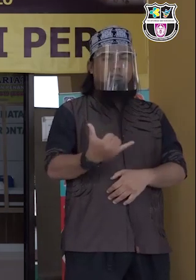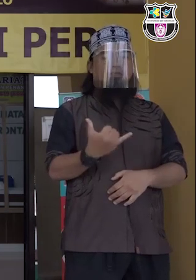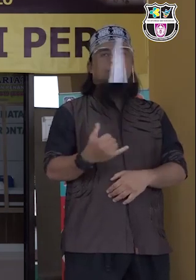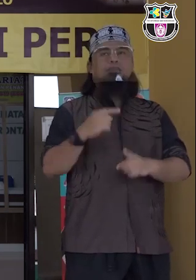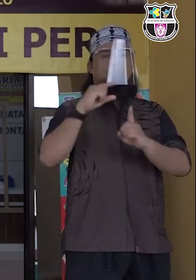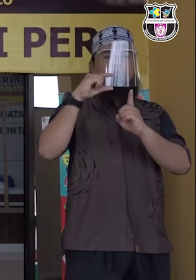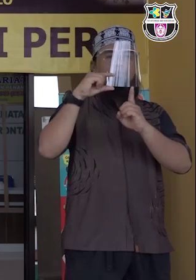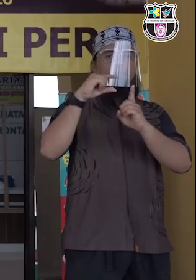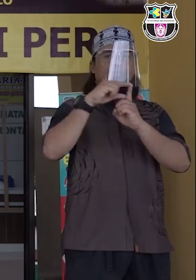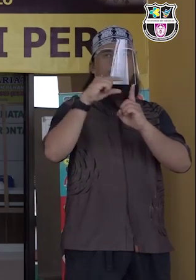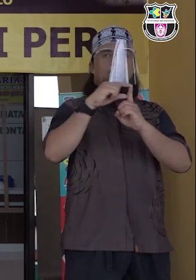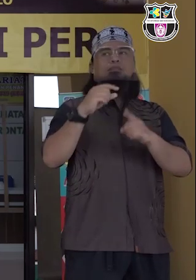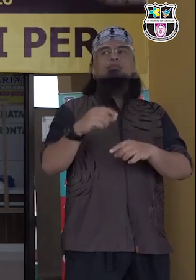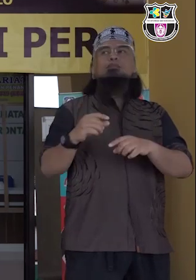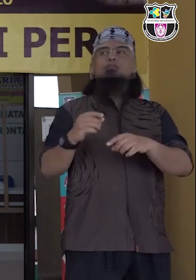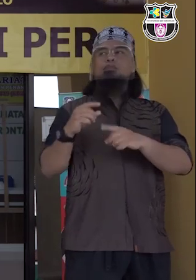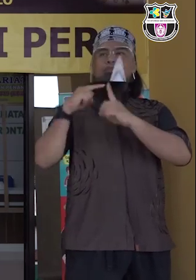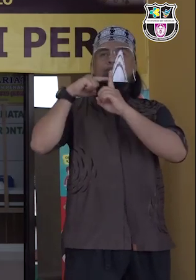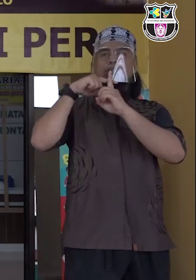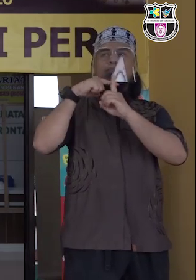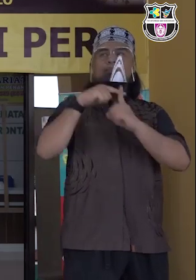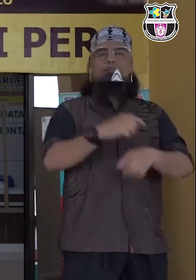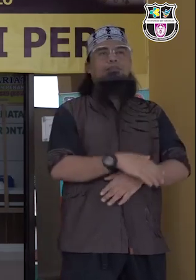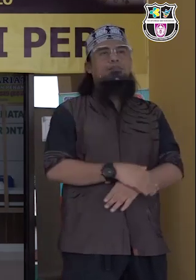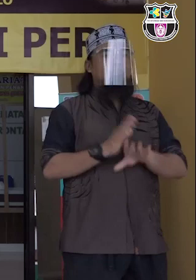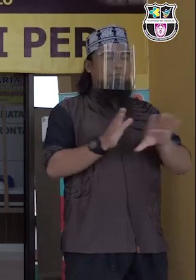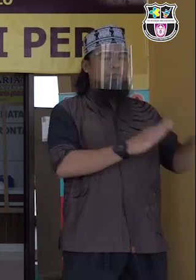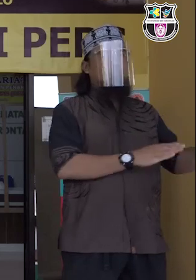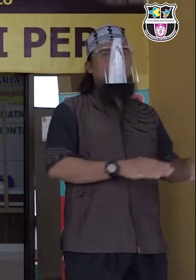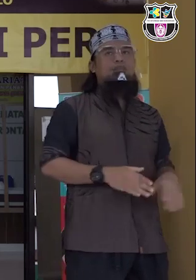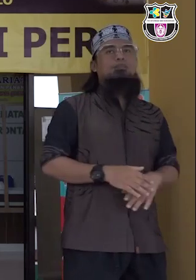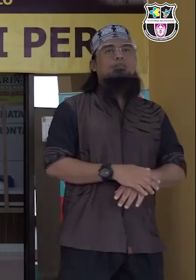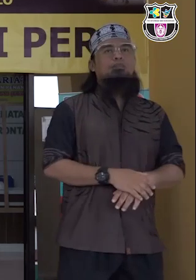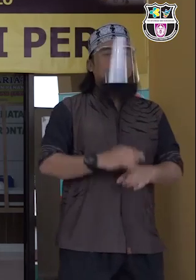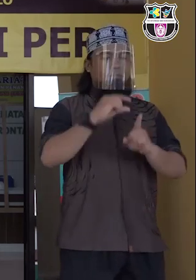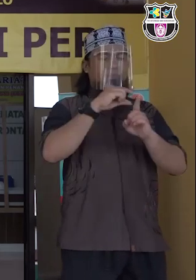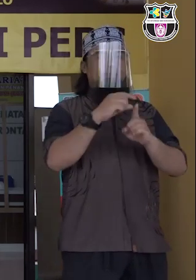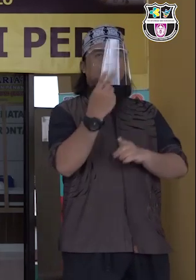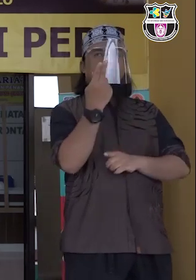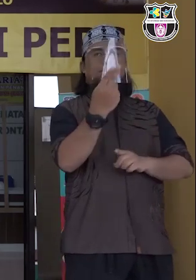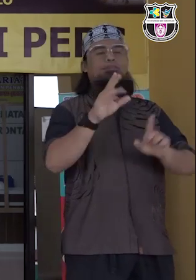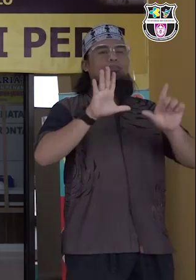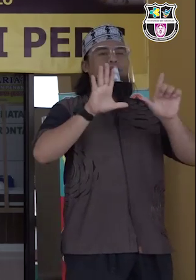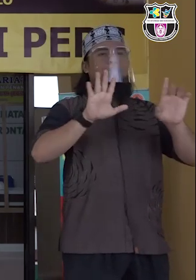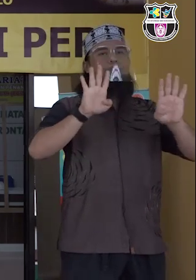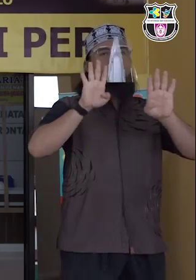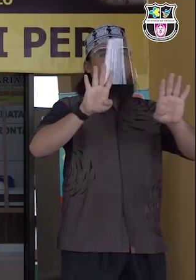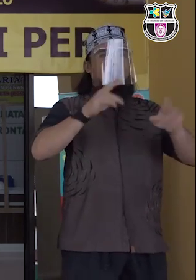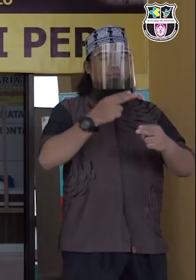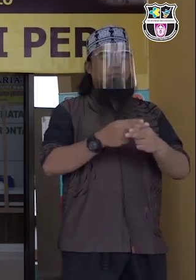positif. Pasien berikutnya adalah pasien 278, nama